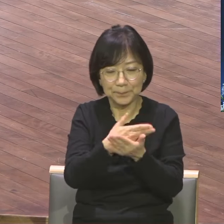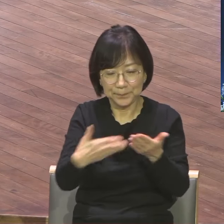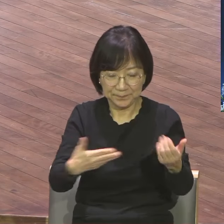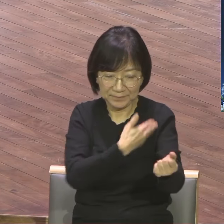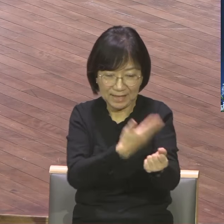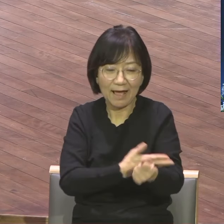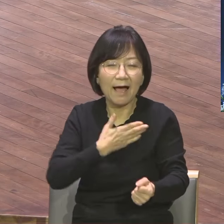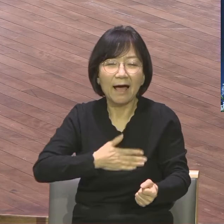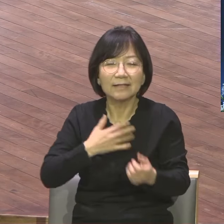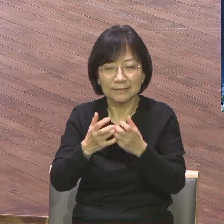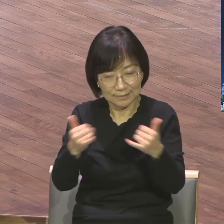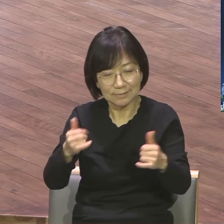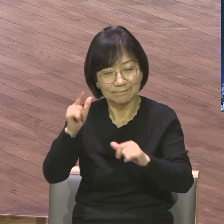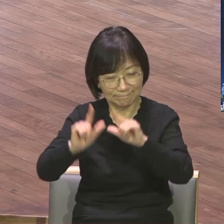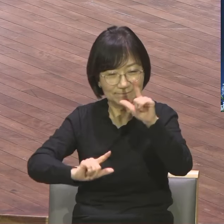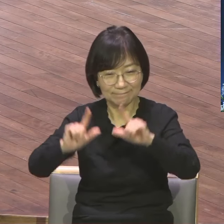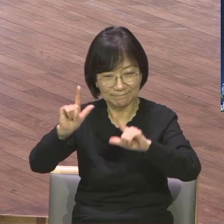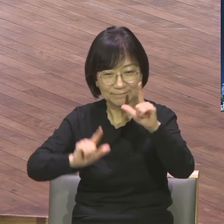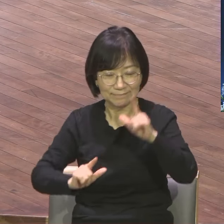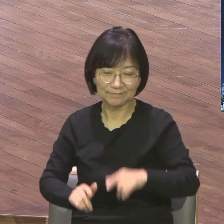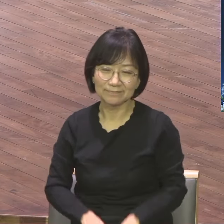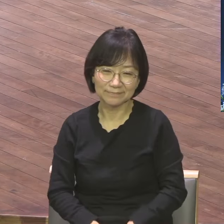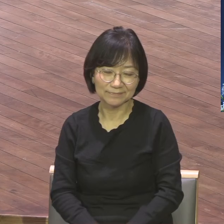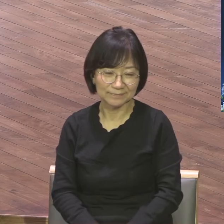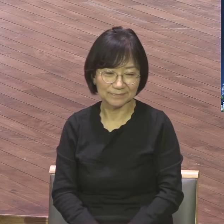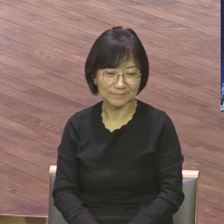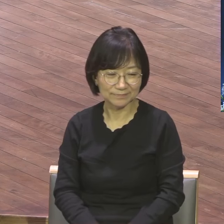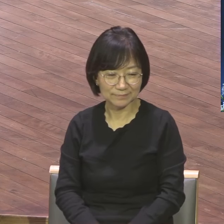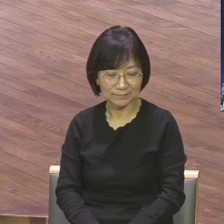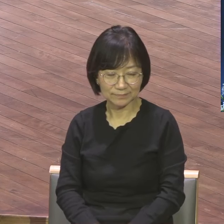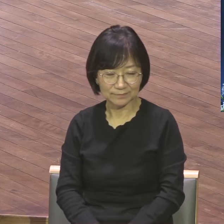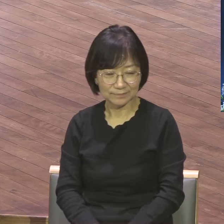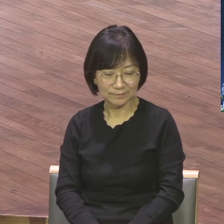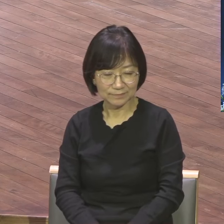그래서 기독교는 폭발력이 있는 거예요.